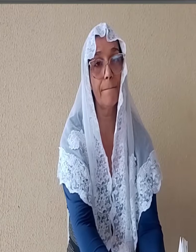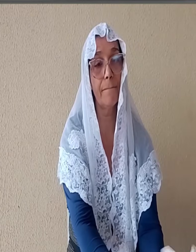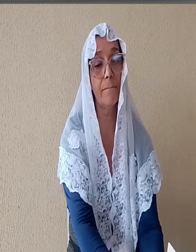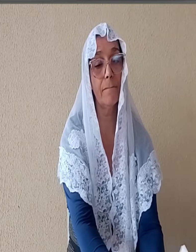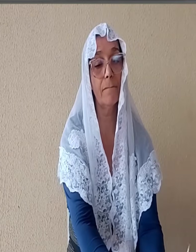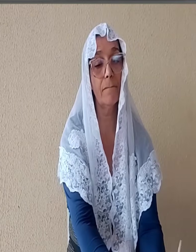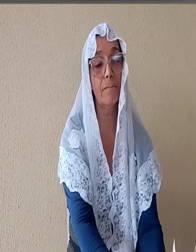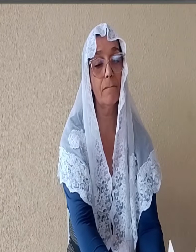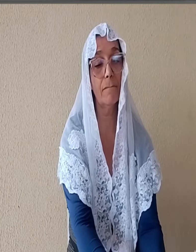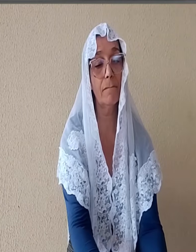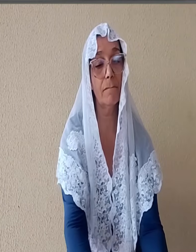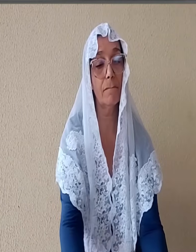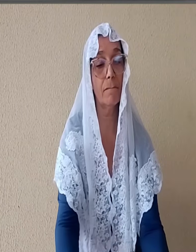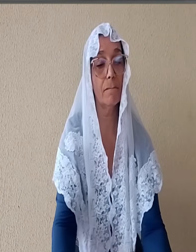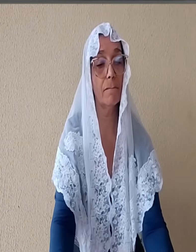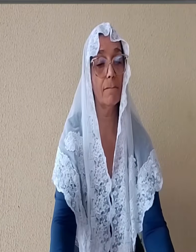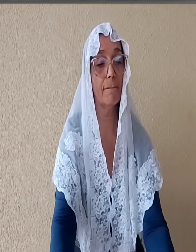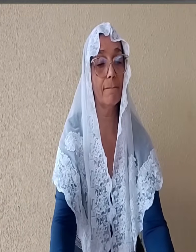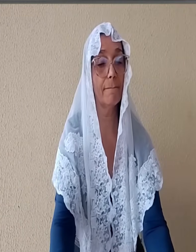Glória a Deus. 281.